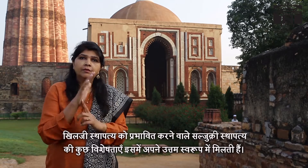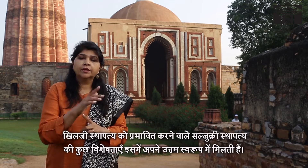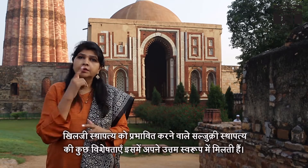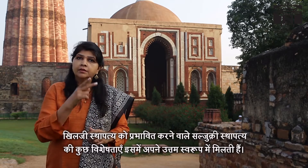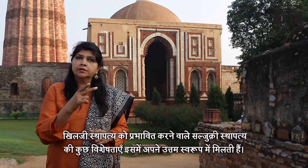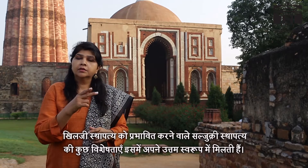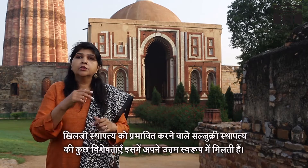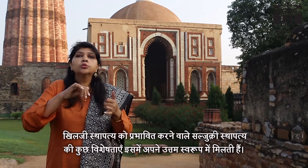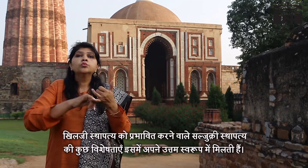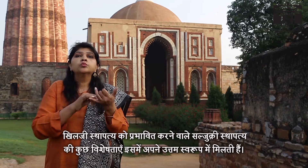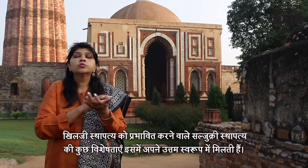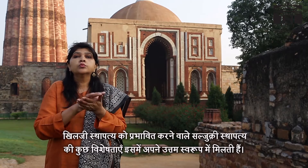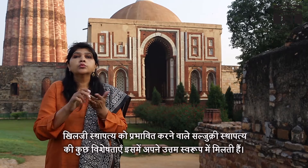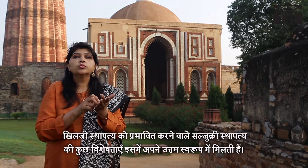सुल्जुकी स्थापत्य की कुछ विशेषताएं